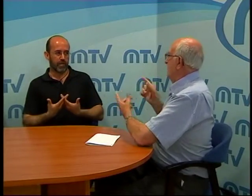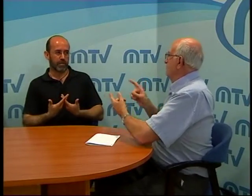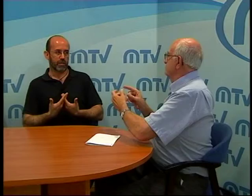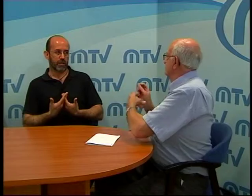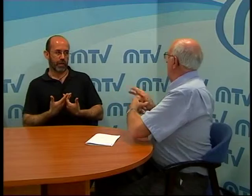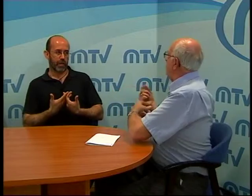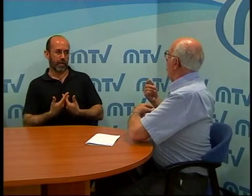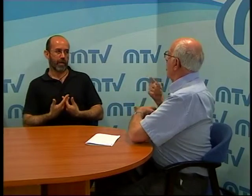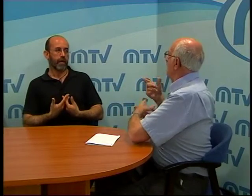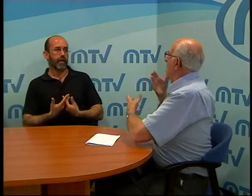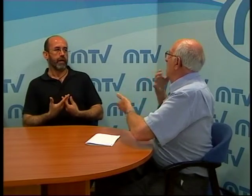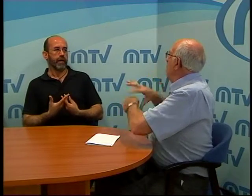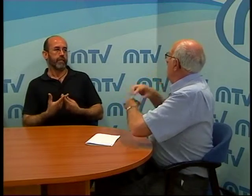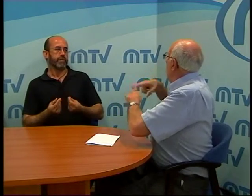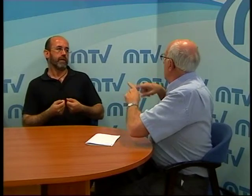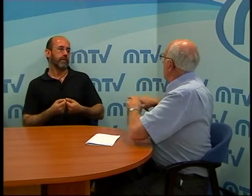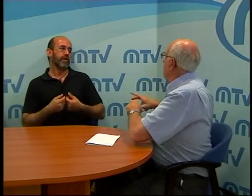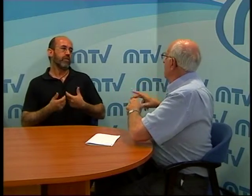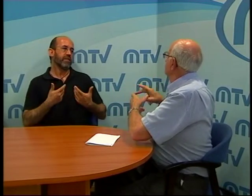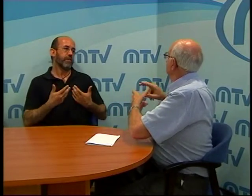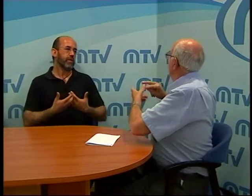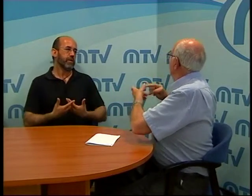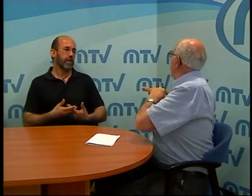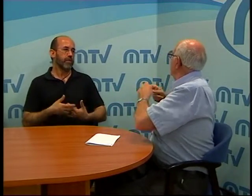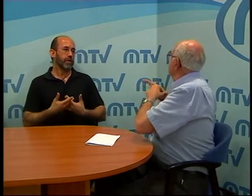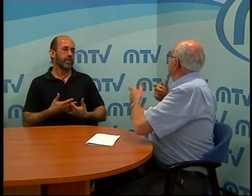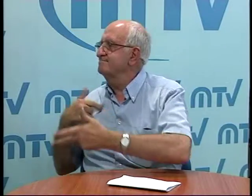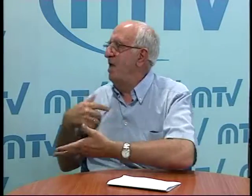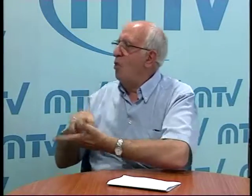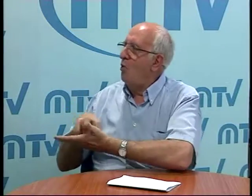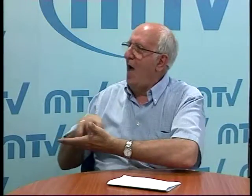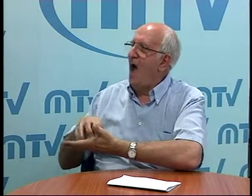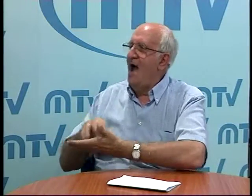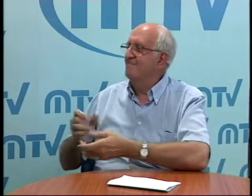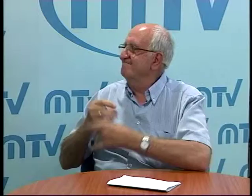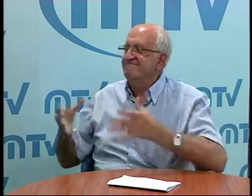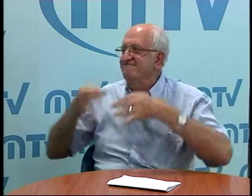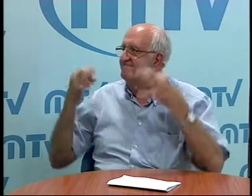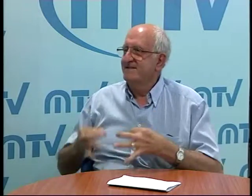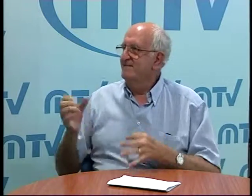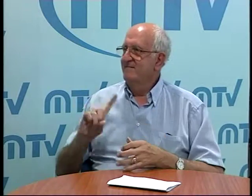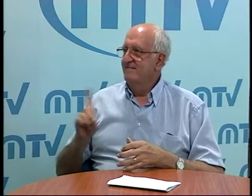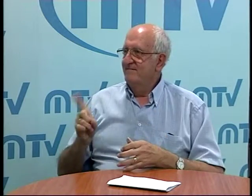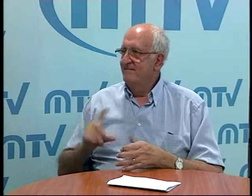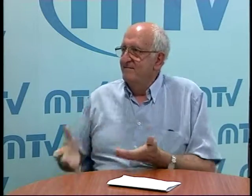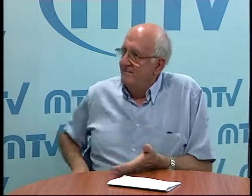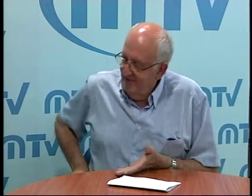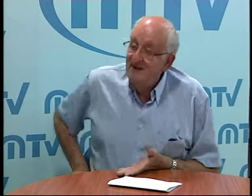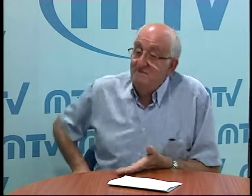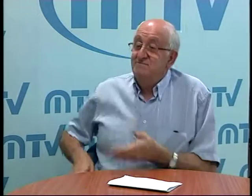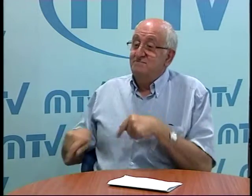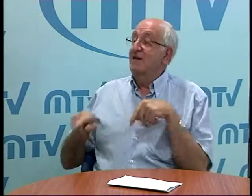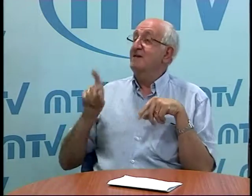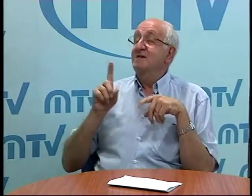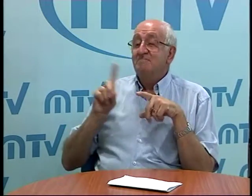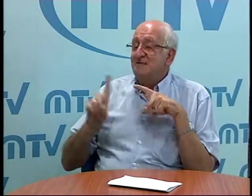ahora mismo, ¿no? Sino que el médico empieza a hablar con mi hermano habla con él, yo me quedo un poco ahí diciendo a ver qué están